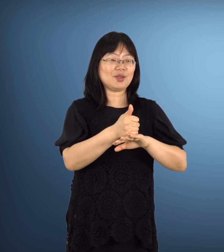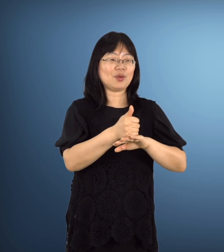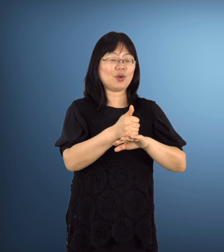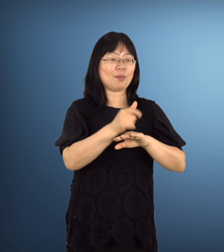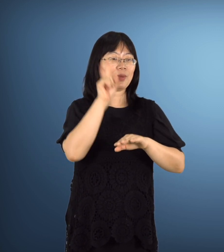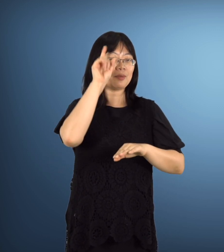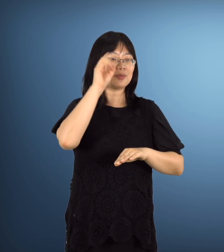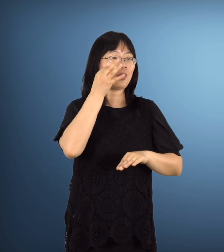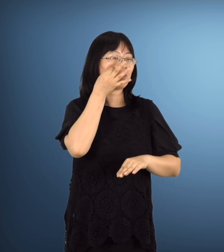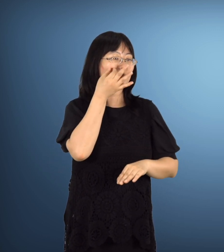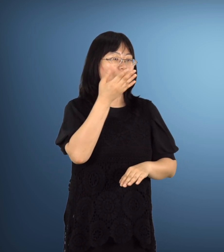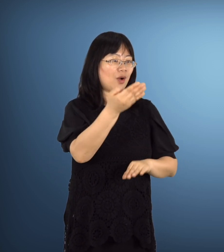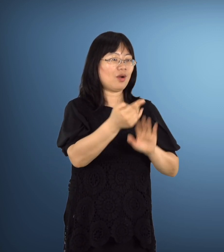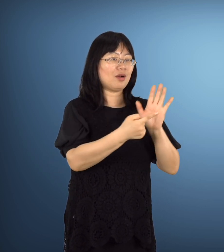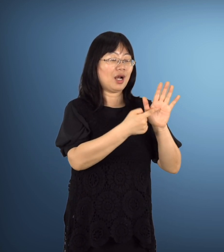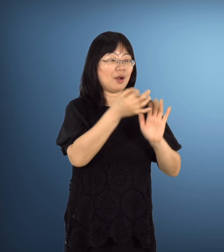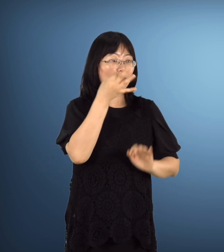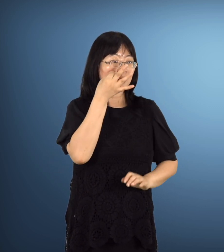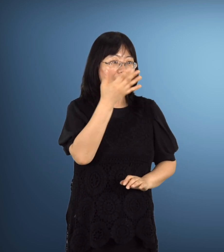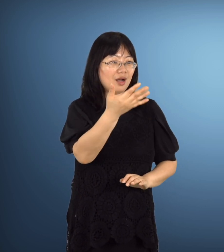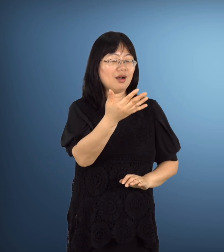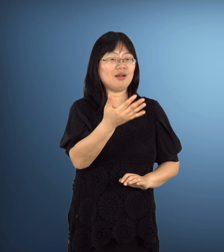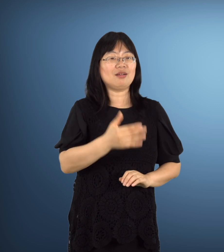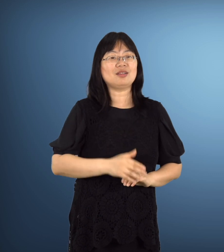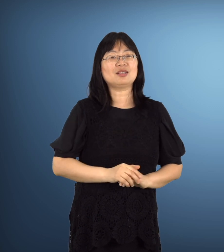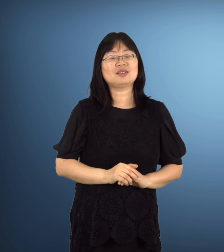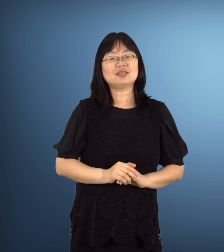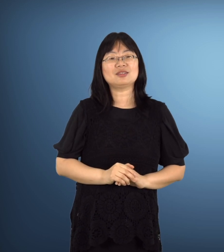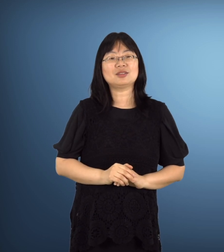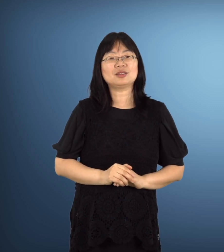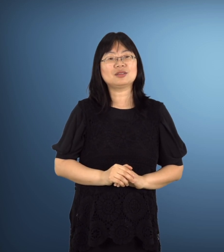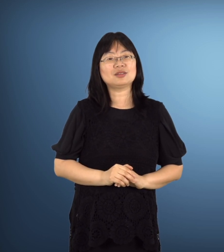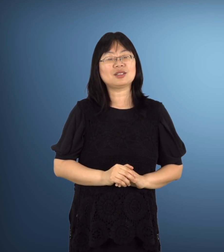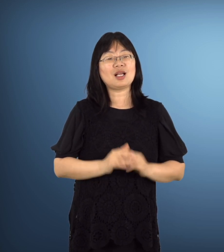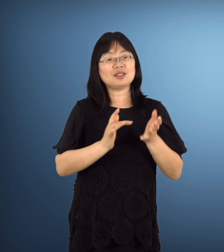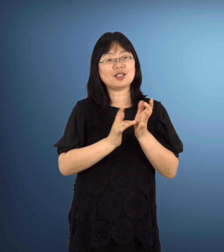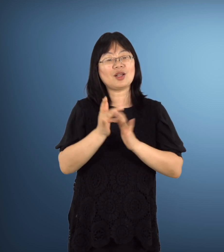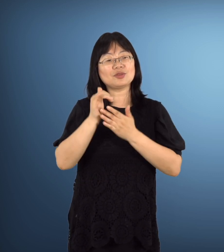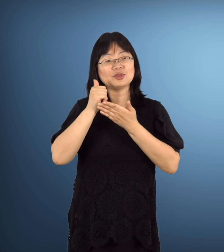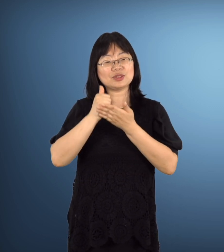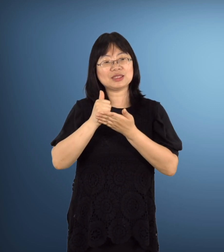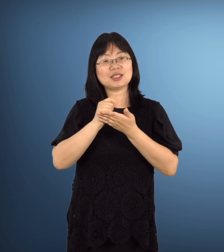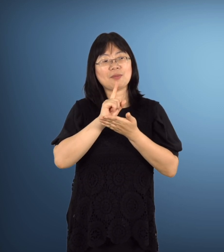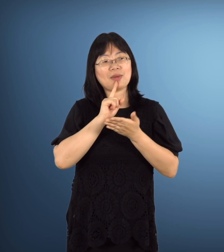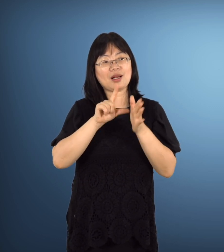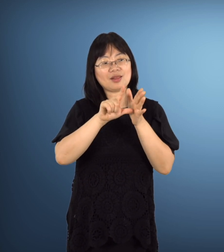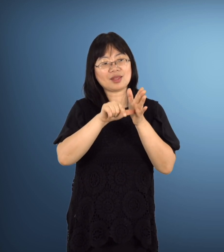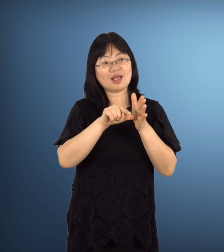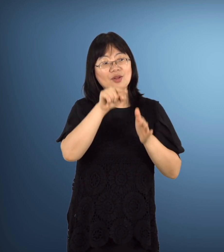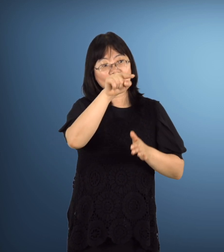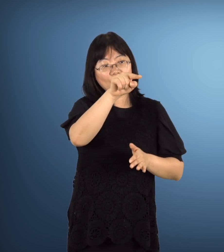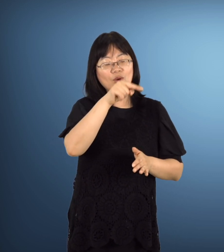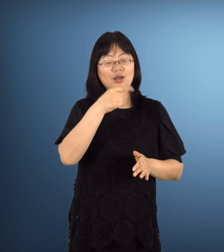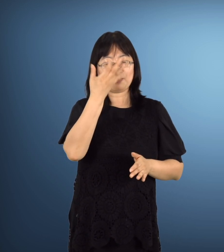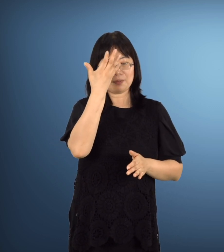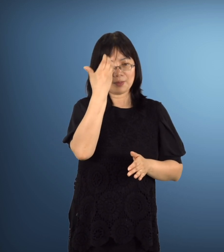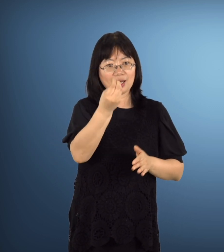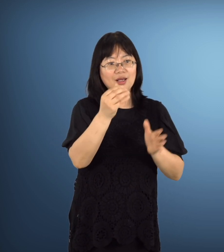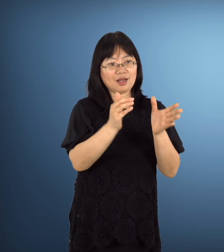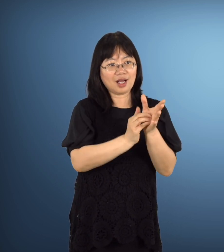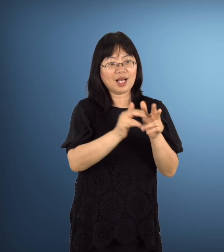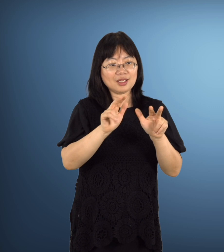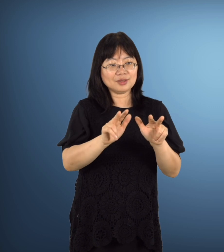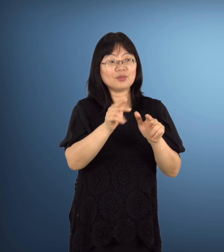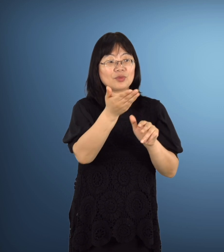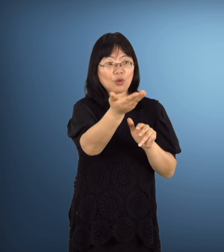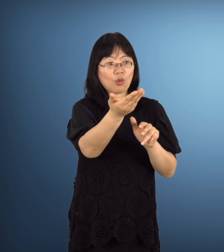온전히 드러내시고 계시하시는데 이렇게 돼 있어요. 예수께서 이르시되 네가 그를 보았거니와